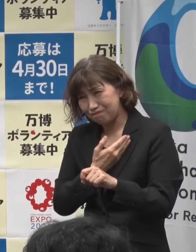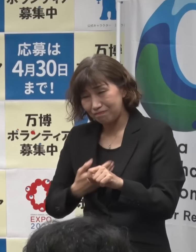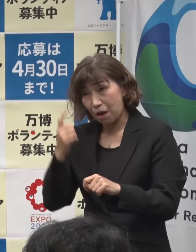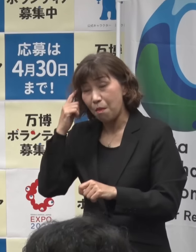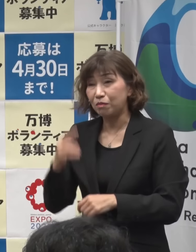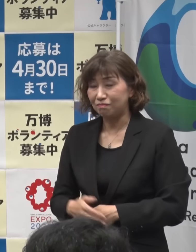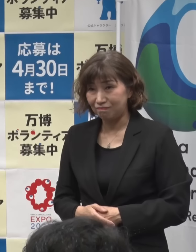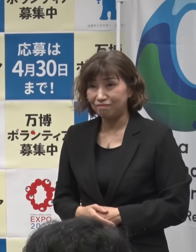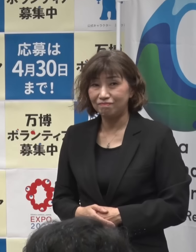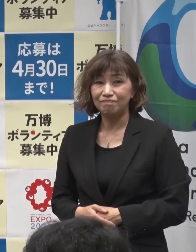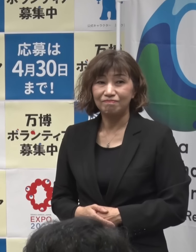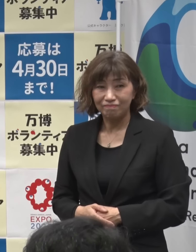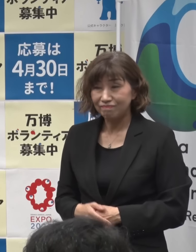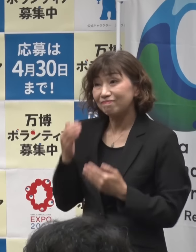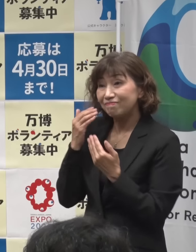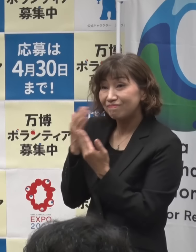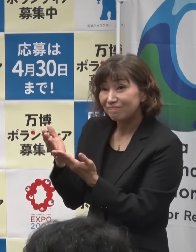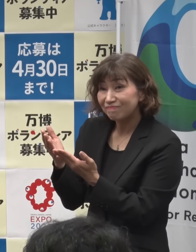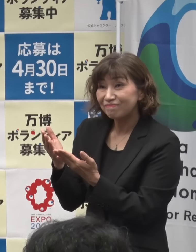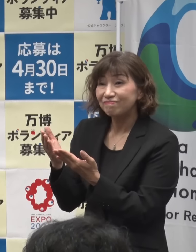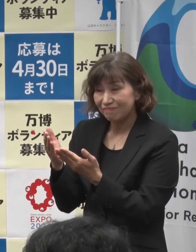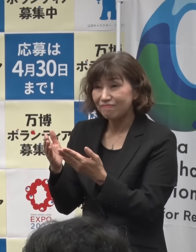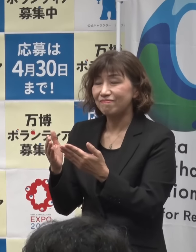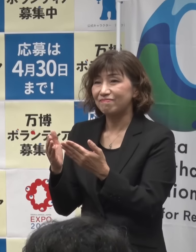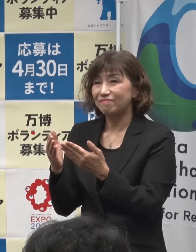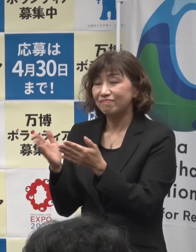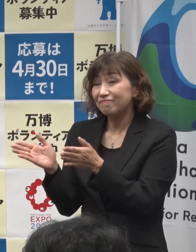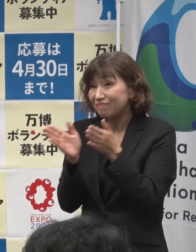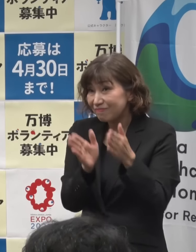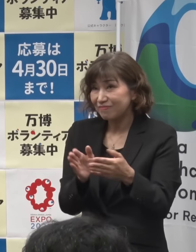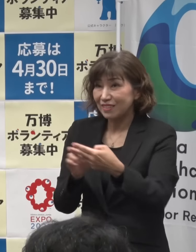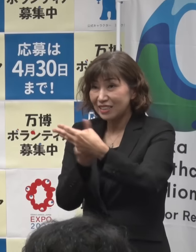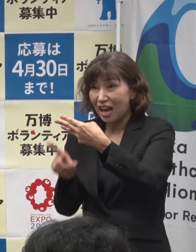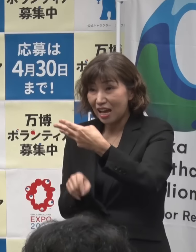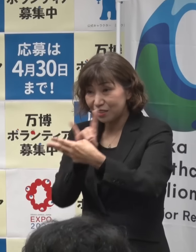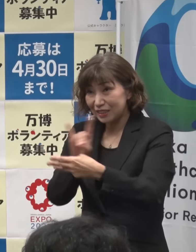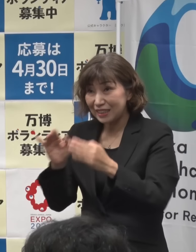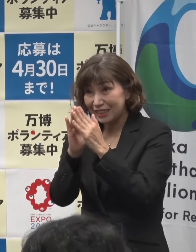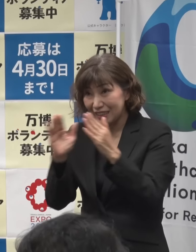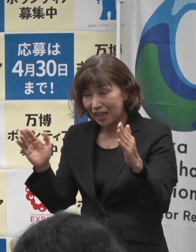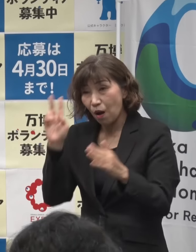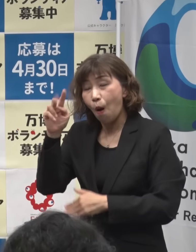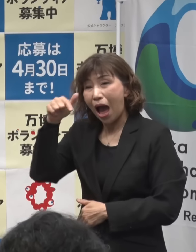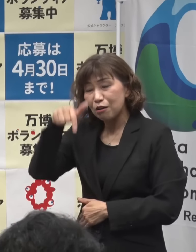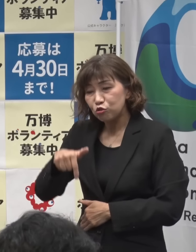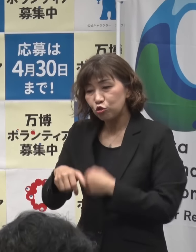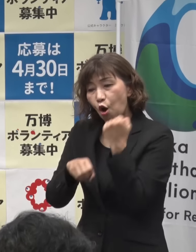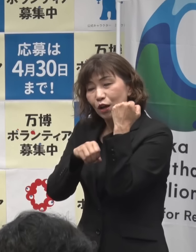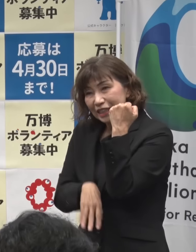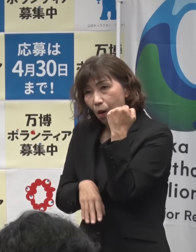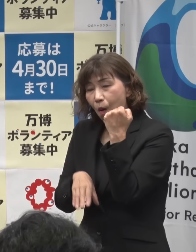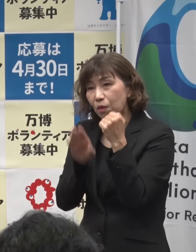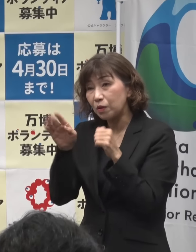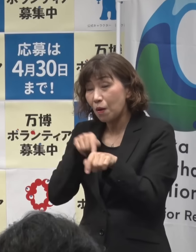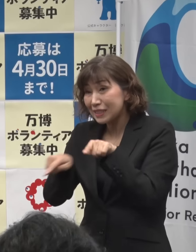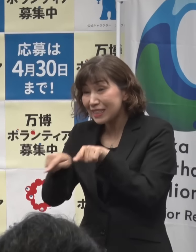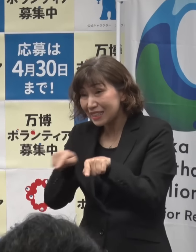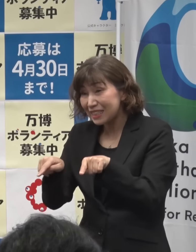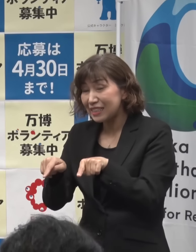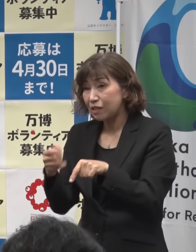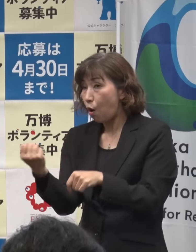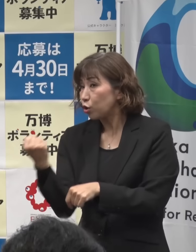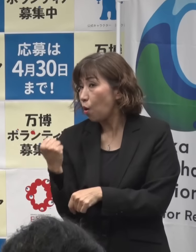ありがとうございます。すみません、ちょっと話変わるんですけど、あの3月議会でですね、あの大阪府の基礎自治機能の強化、充実及び強化に関する条例というのが可決